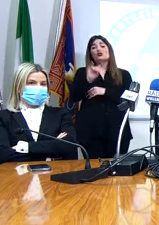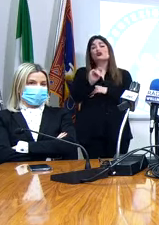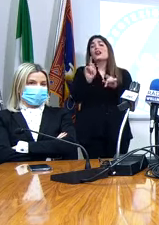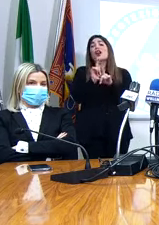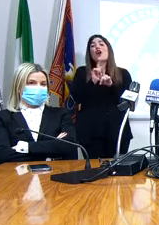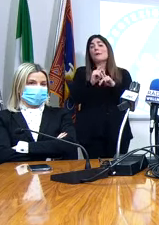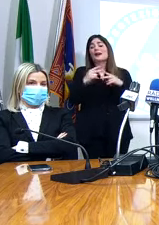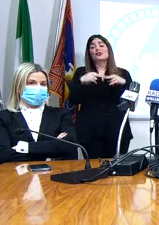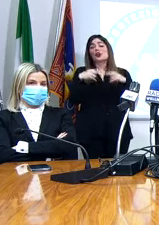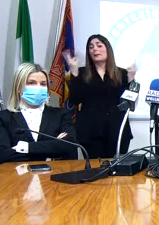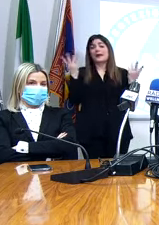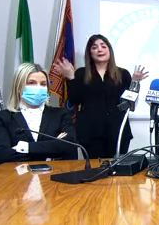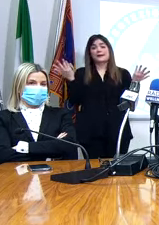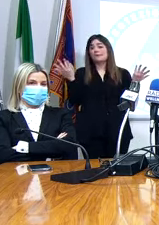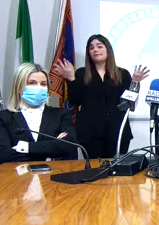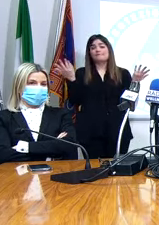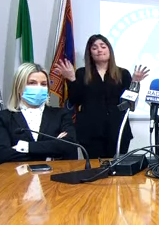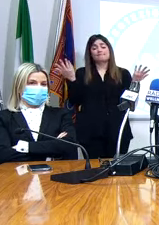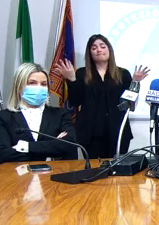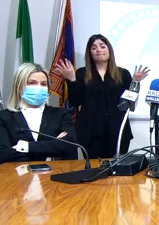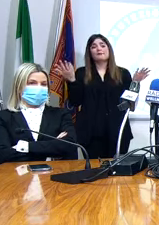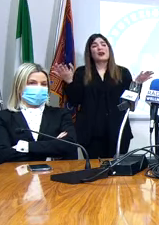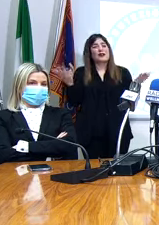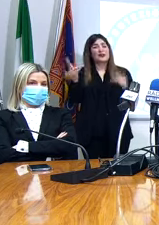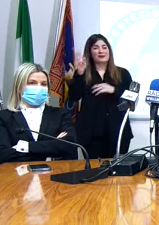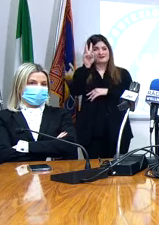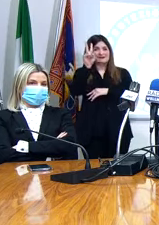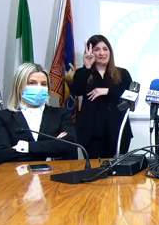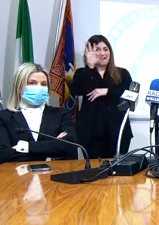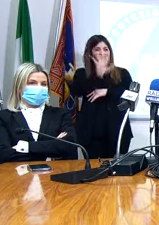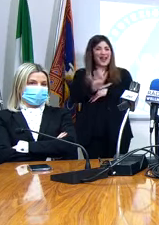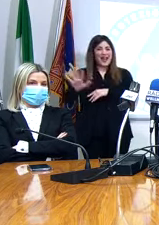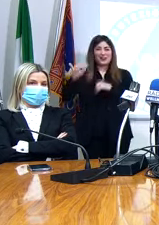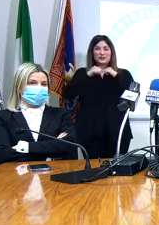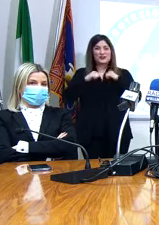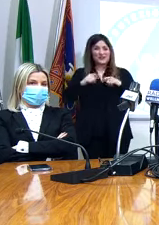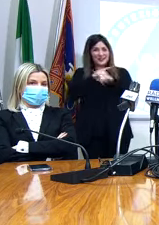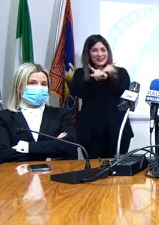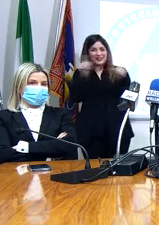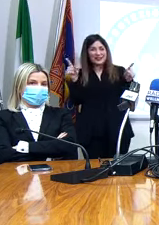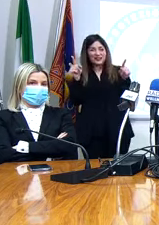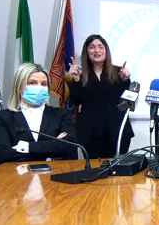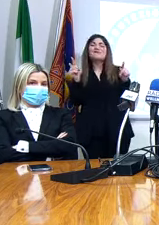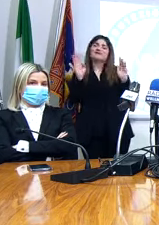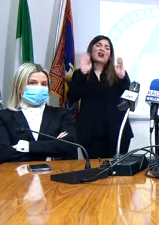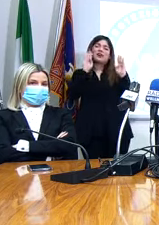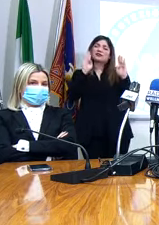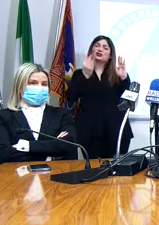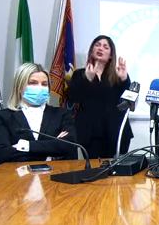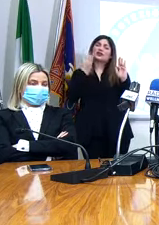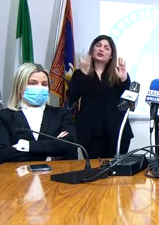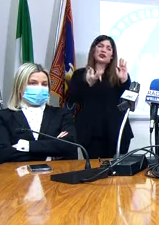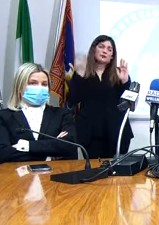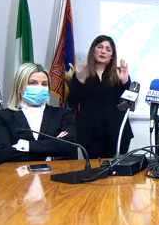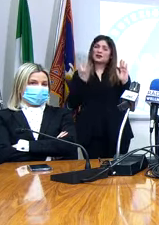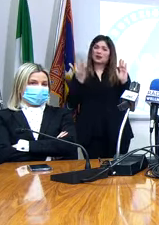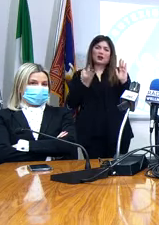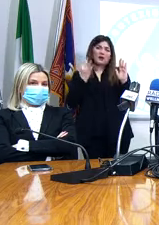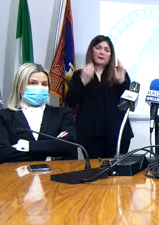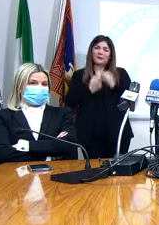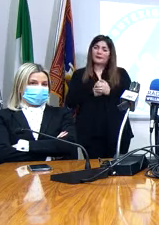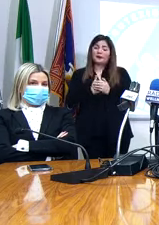Invito tutti i veneti a non abbassare la guardia in virtù di questi 15 giorni di calo. Io spero che il peggio